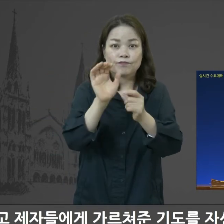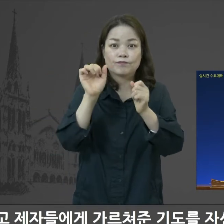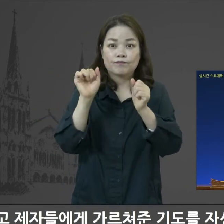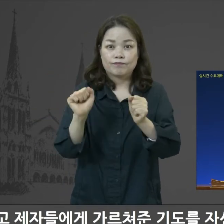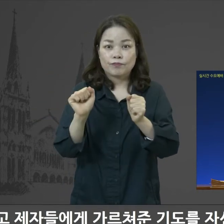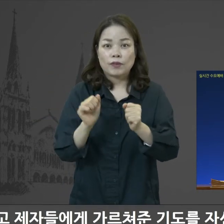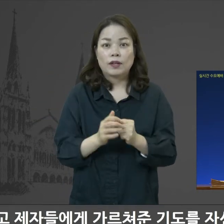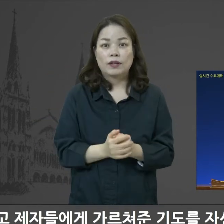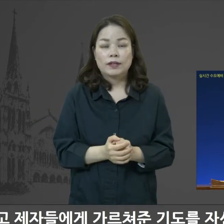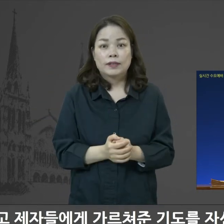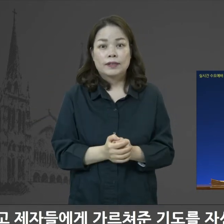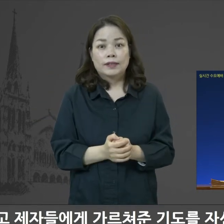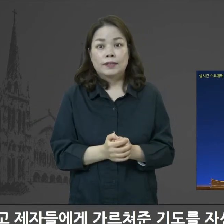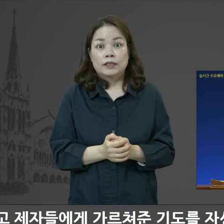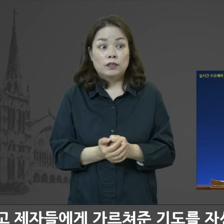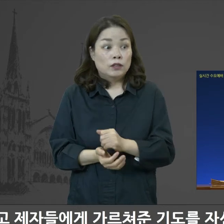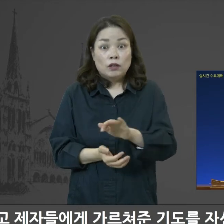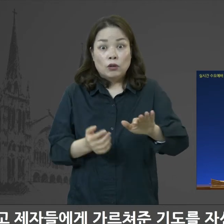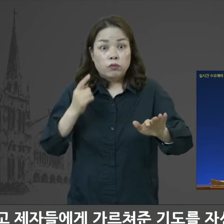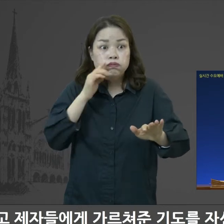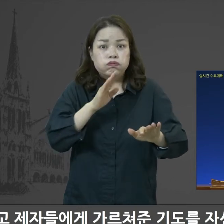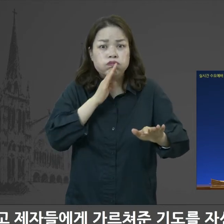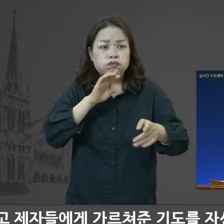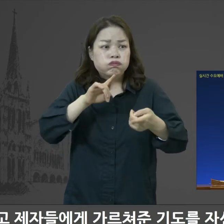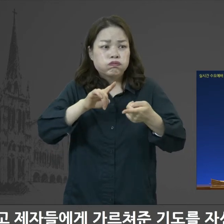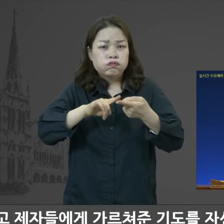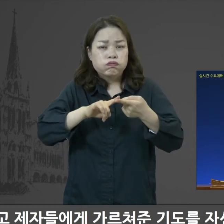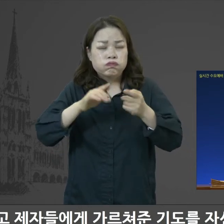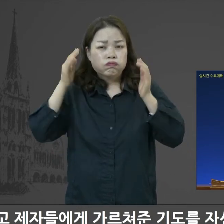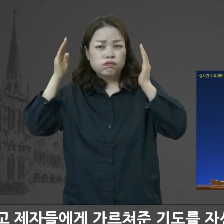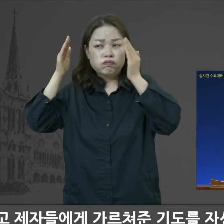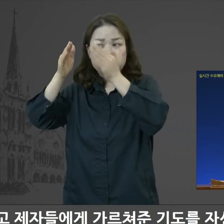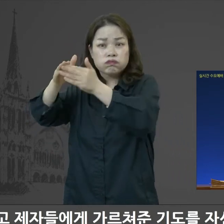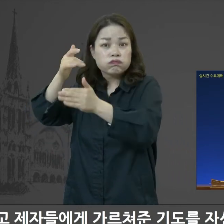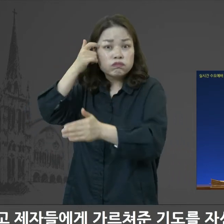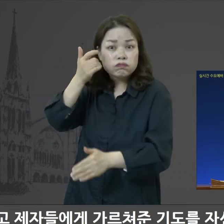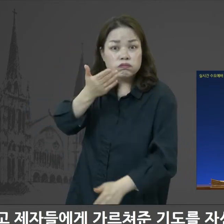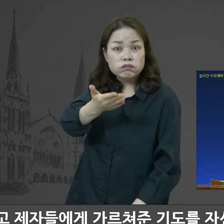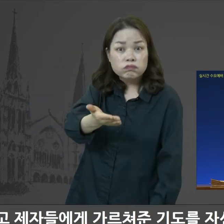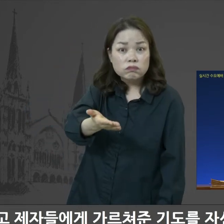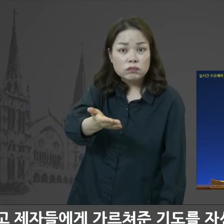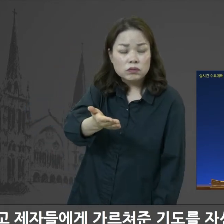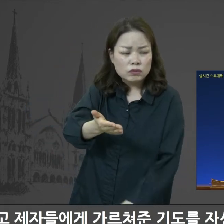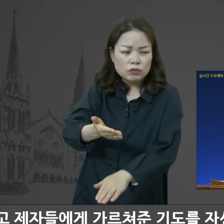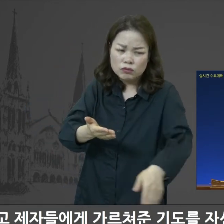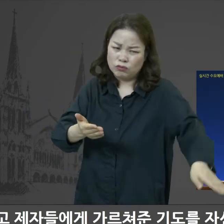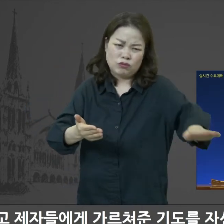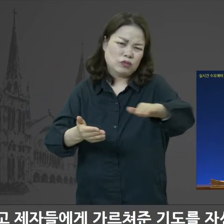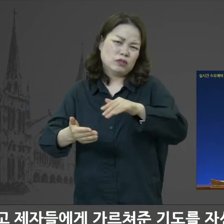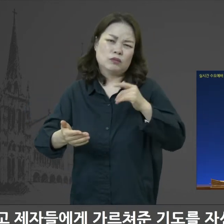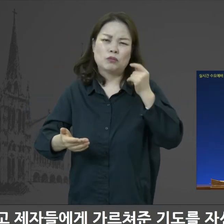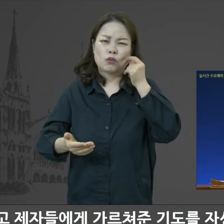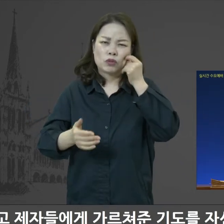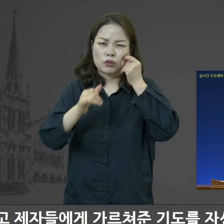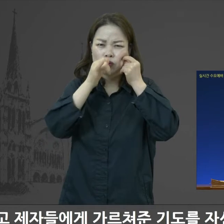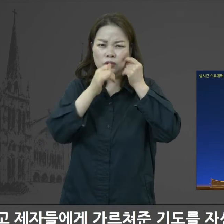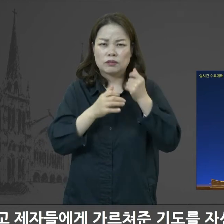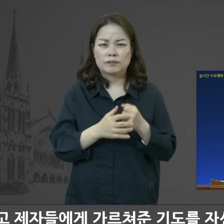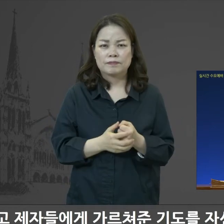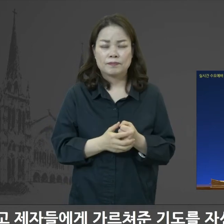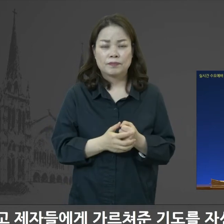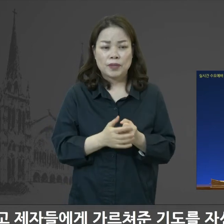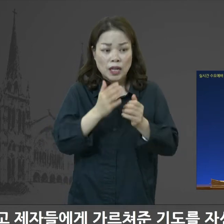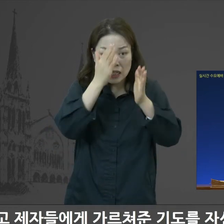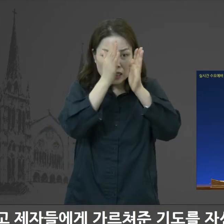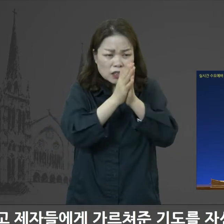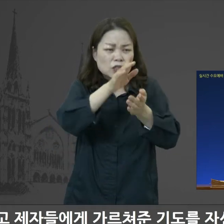우리가 왜 이 사실에 주목해야 할까요? 우리는 그렇지 못하기 때문이죠.